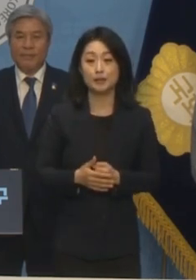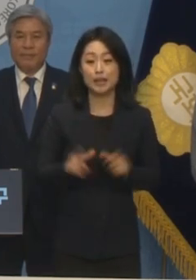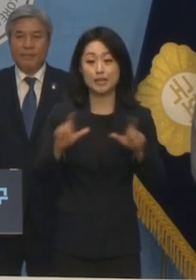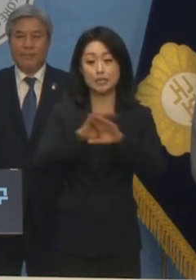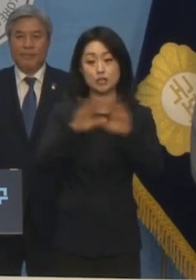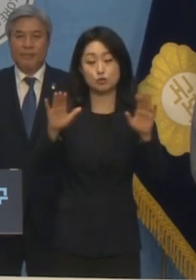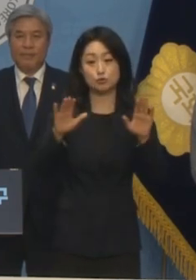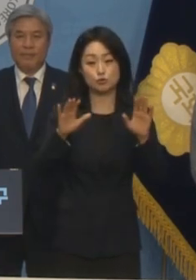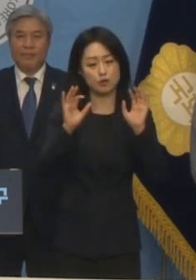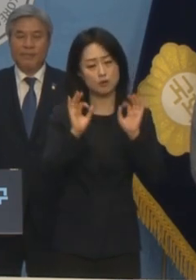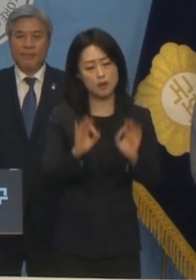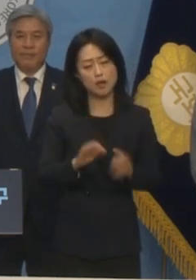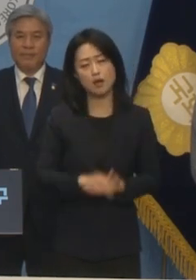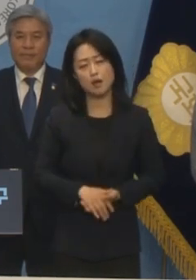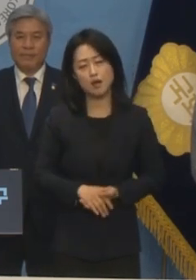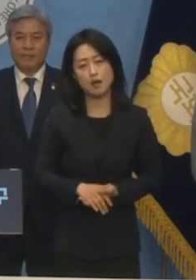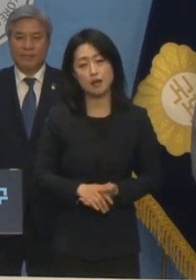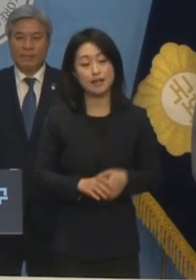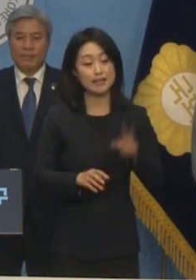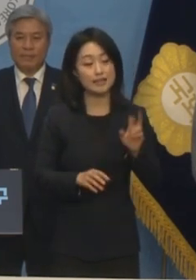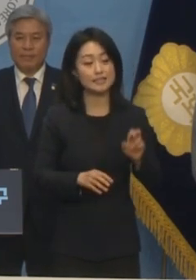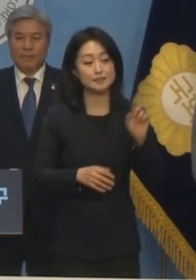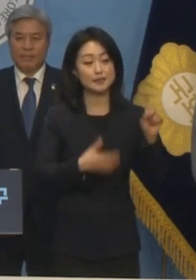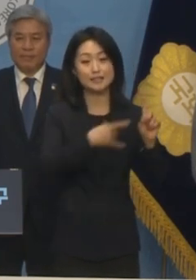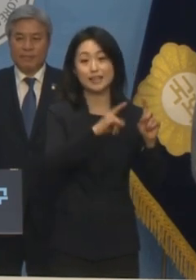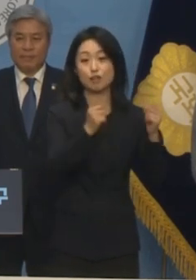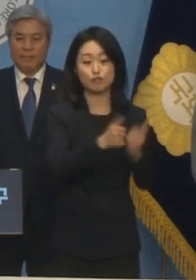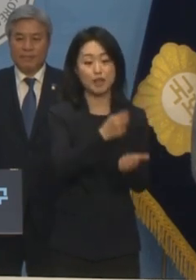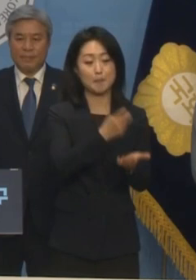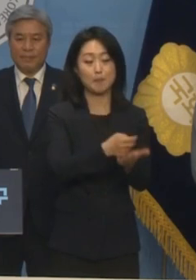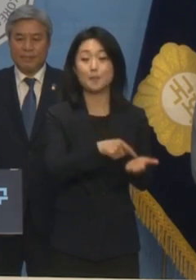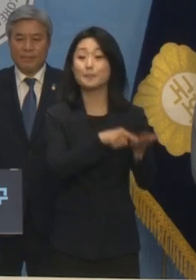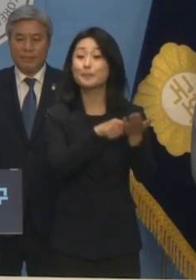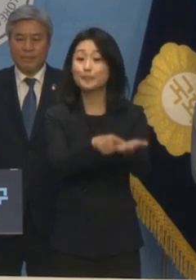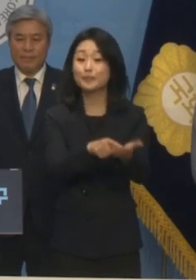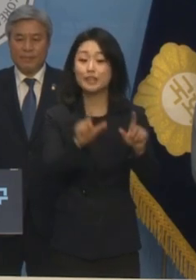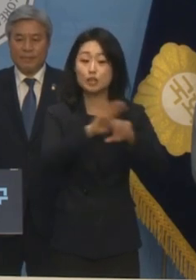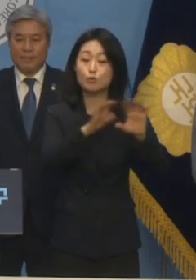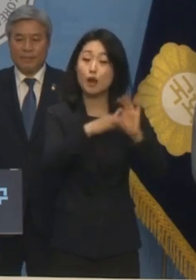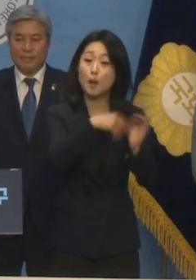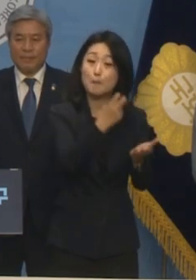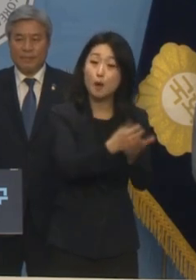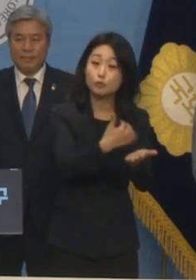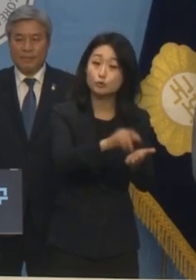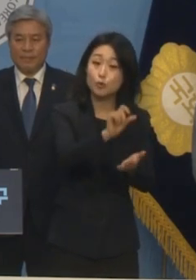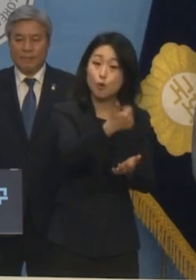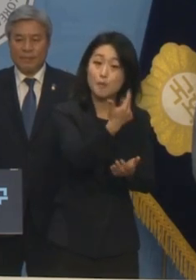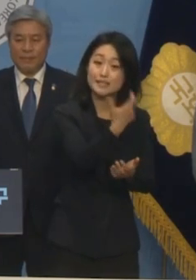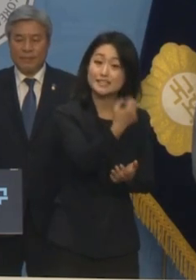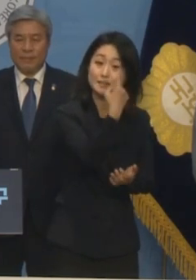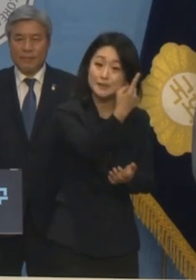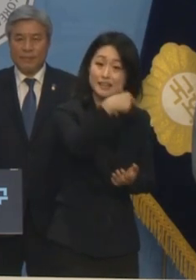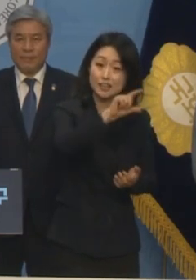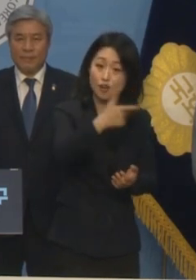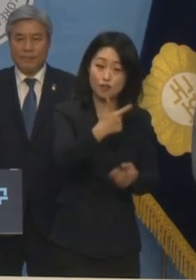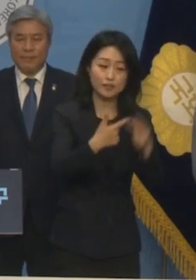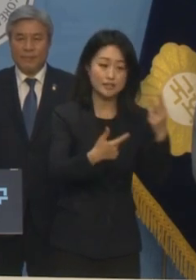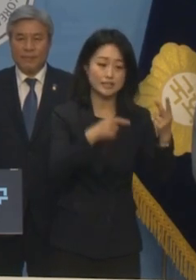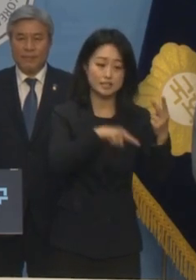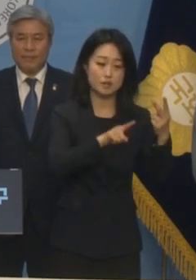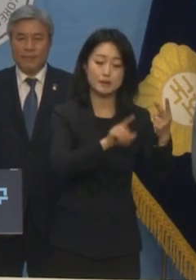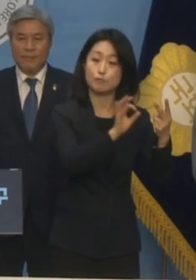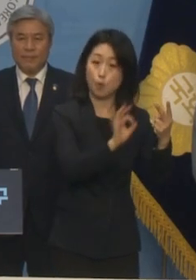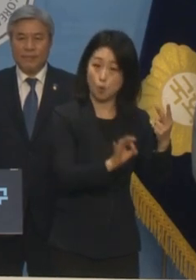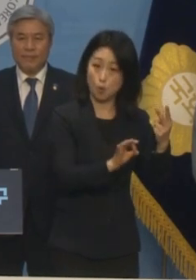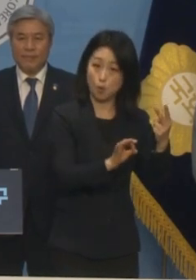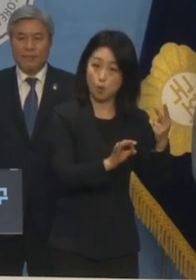성적표는 낙제점입니다. 21대 국회에서 발의된 법안 중 기후 관련 법안은 571건으로 2.1%에